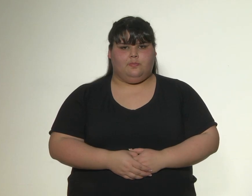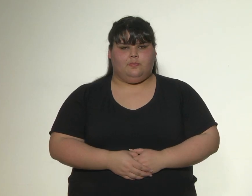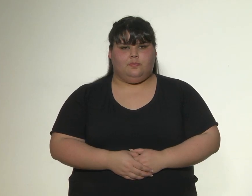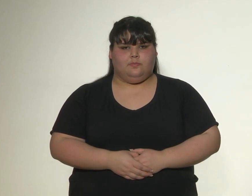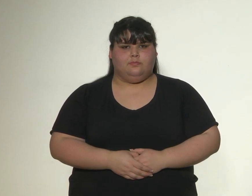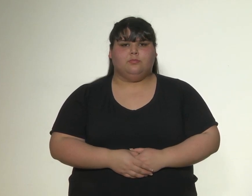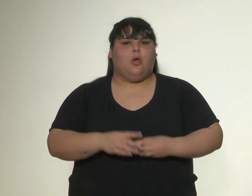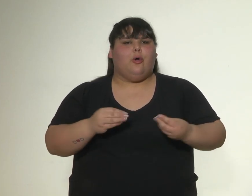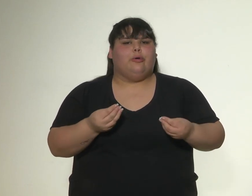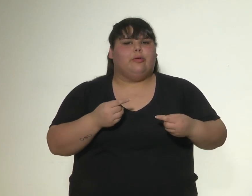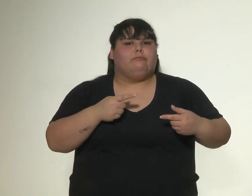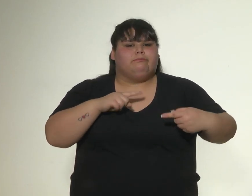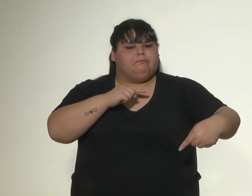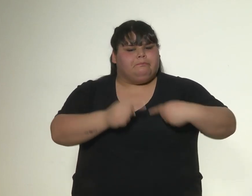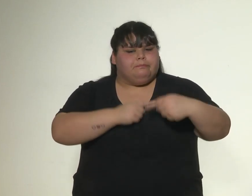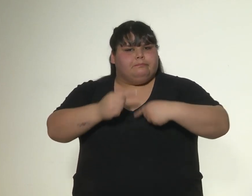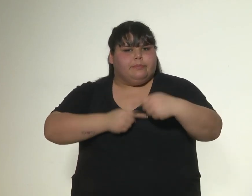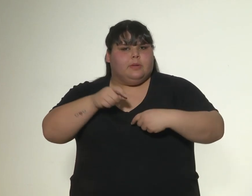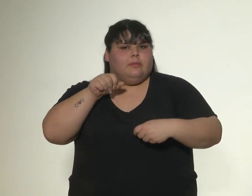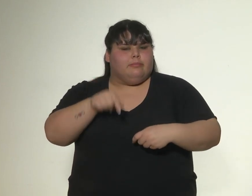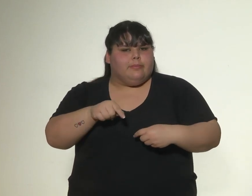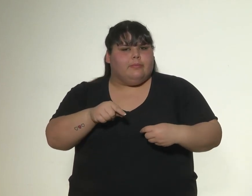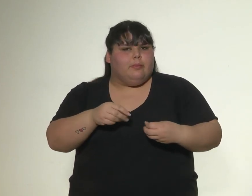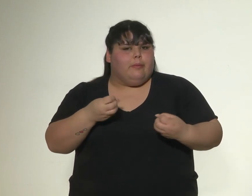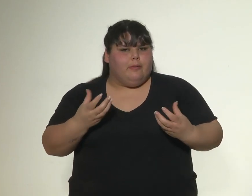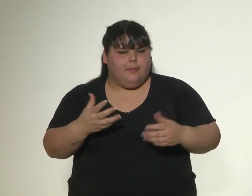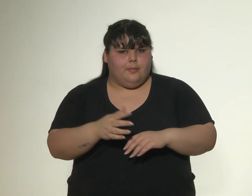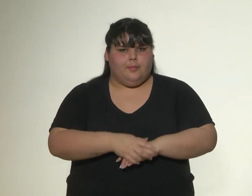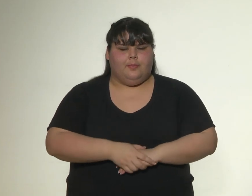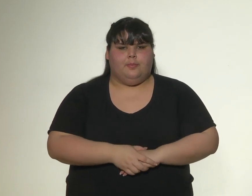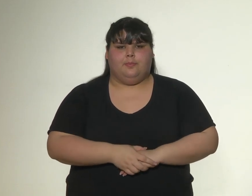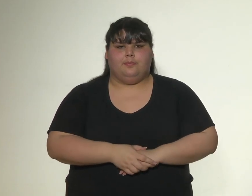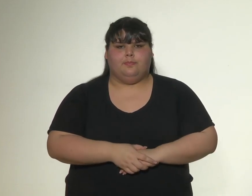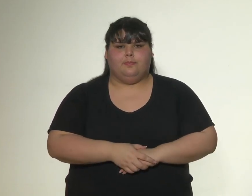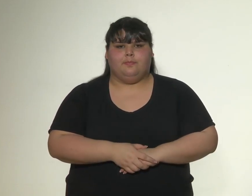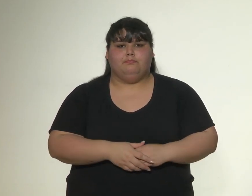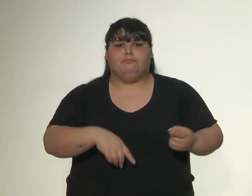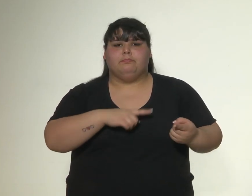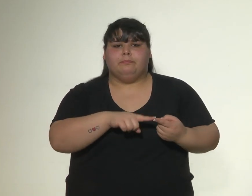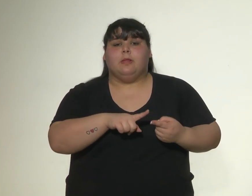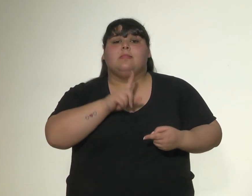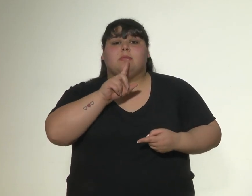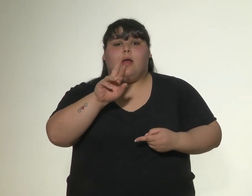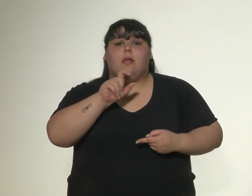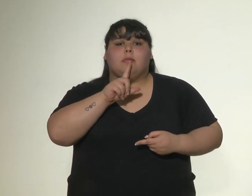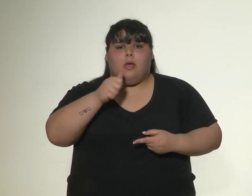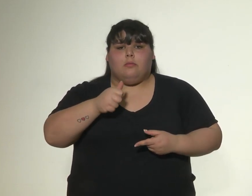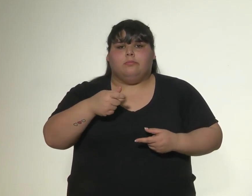Condiciones que habilitan este delito. La trata genera grandes